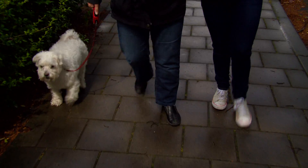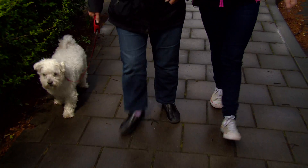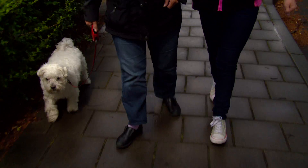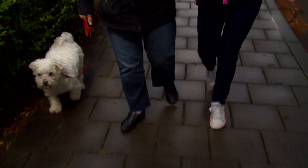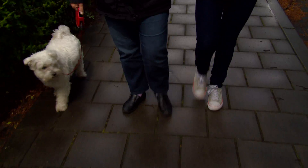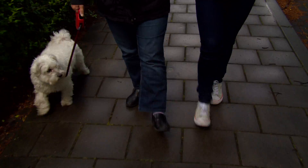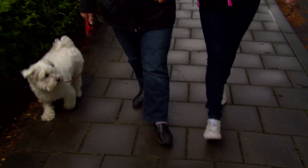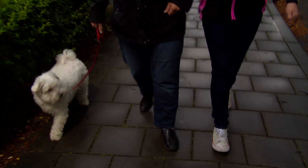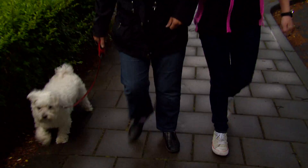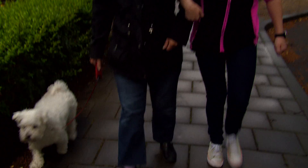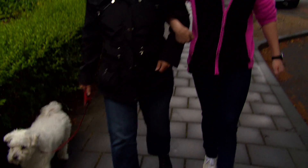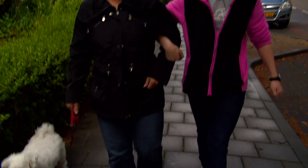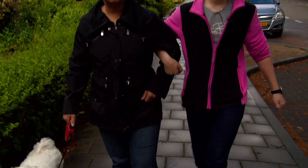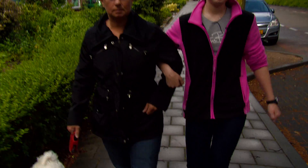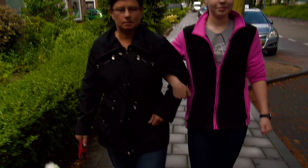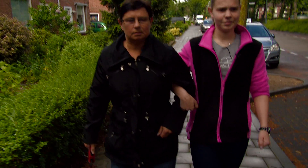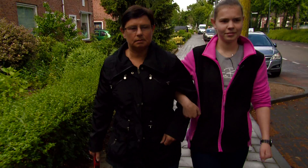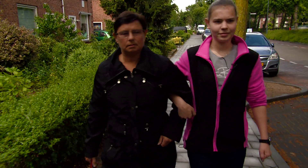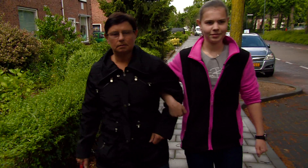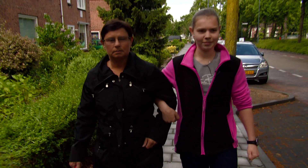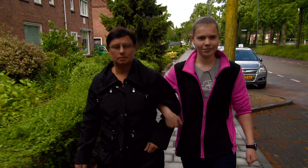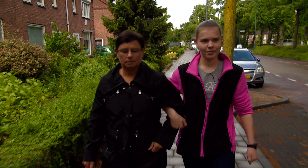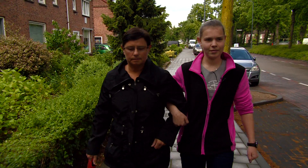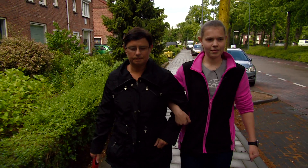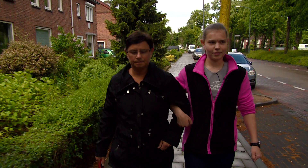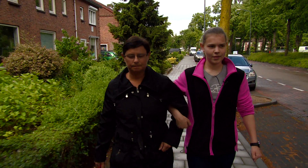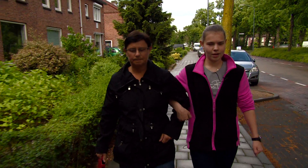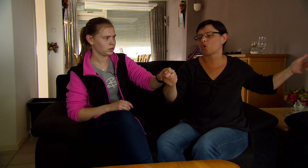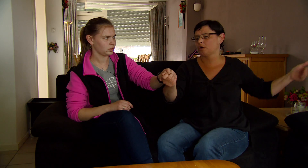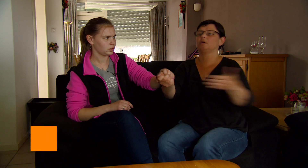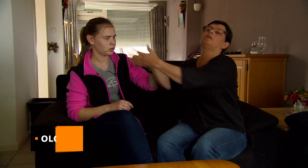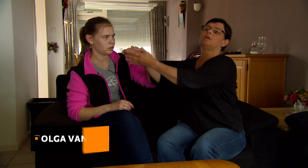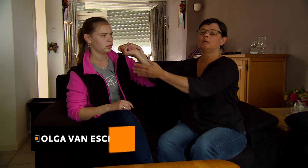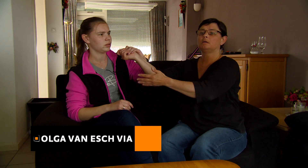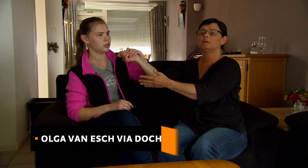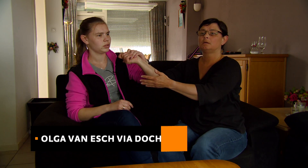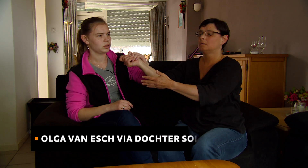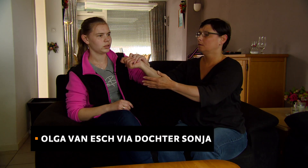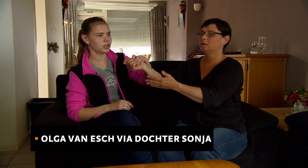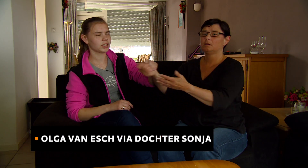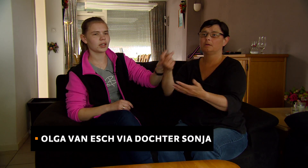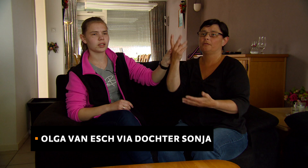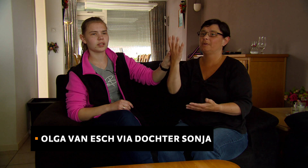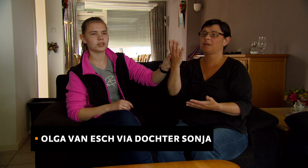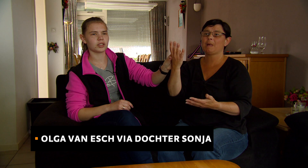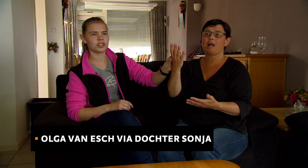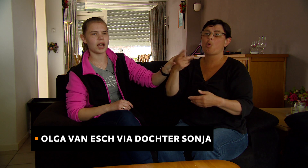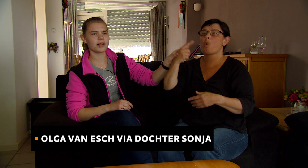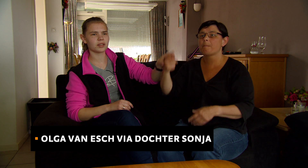in na de aanrijding gisteren. Waarom ben je mij tot de... Ja, de schrik is best een aantal